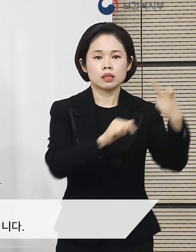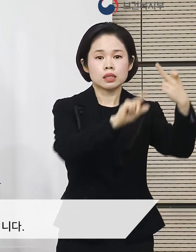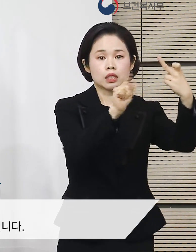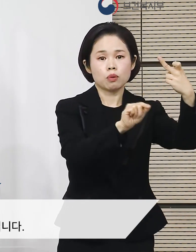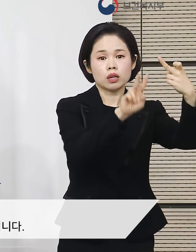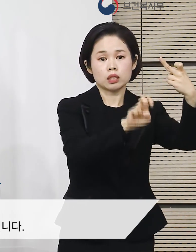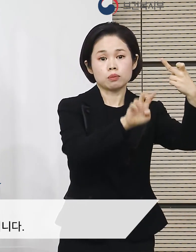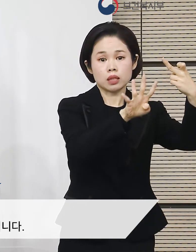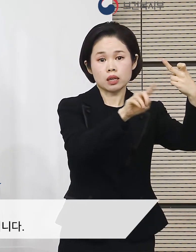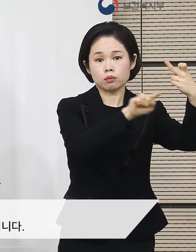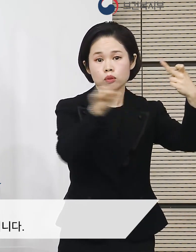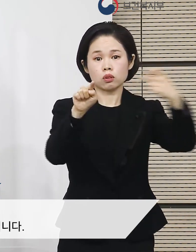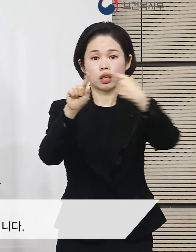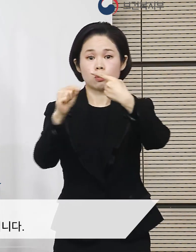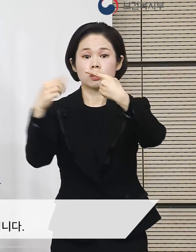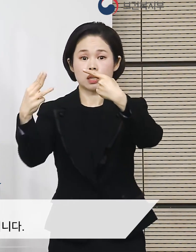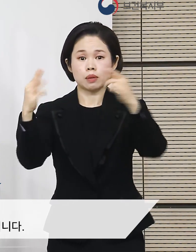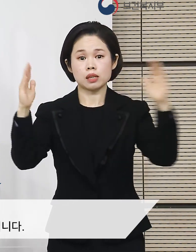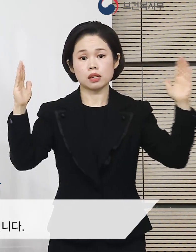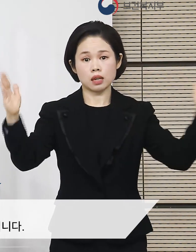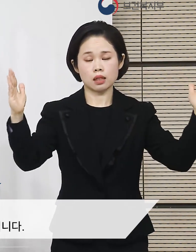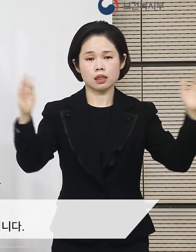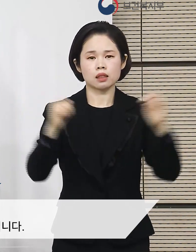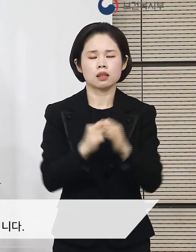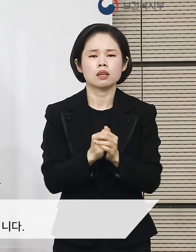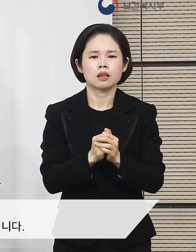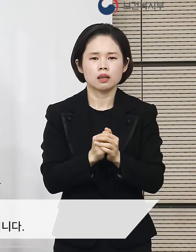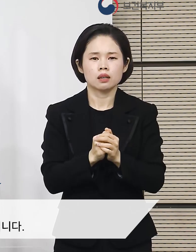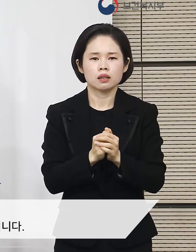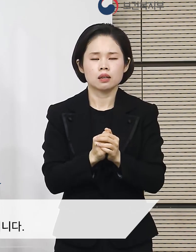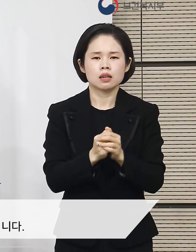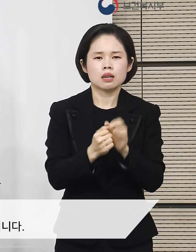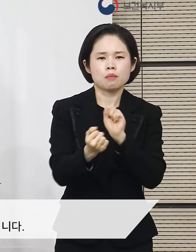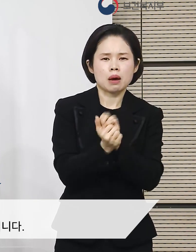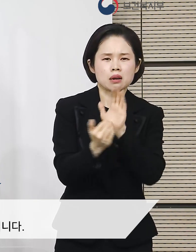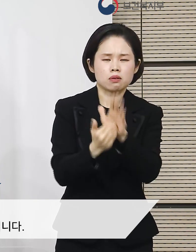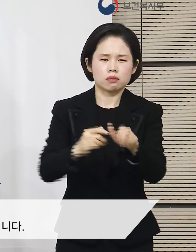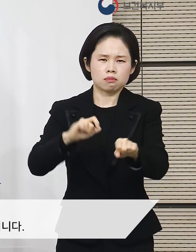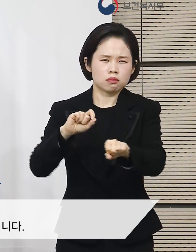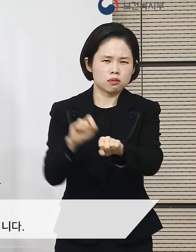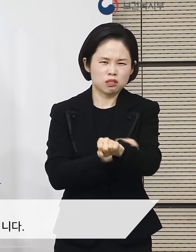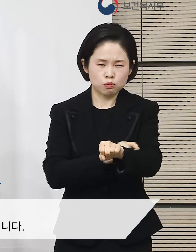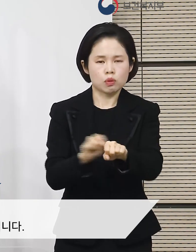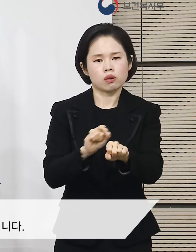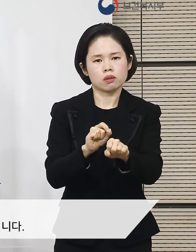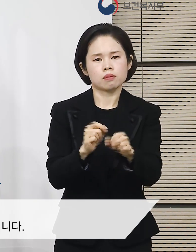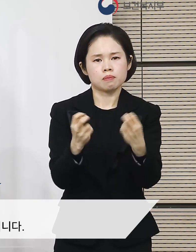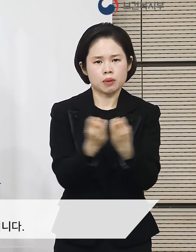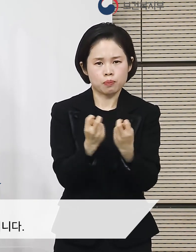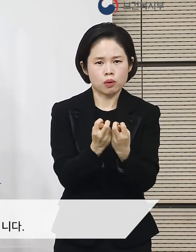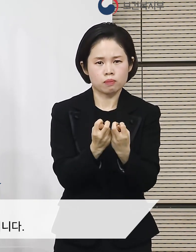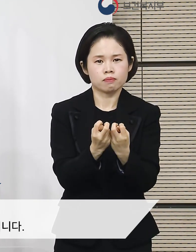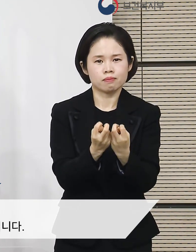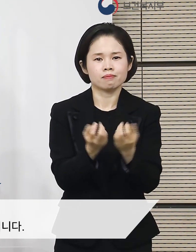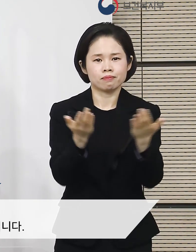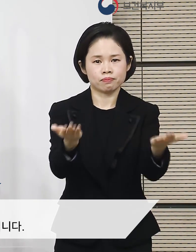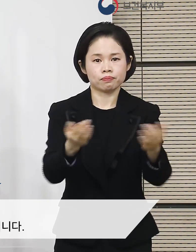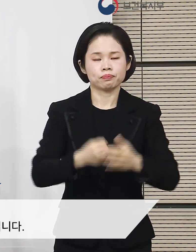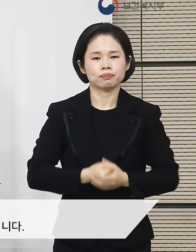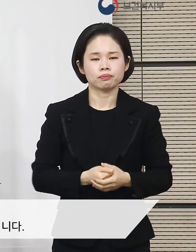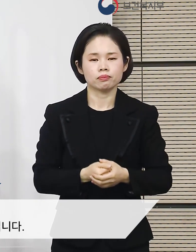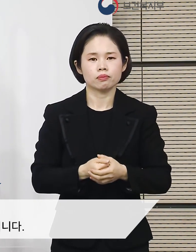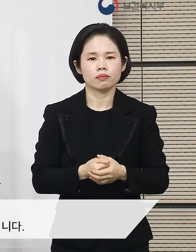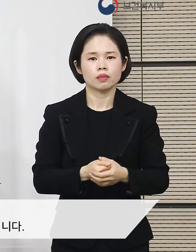이에 따라 12월 24일부터 1월 3일까지 연말연시 특별 방역 대책을 수립하여 실시할